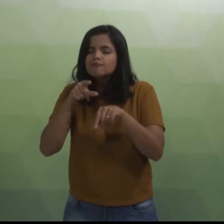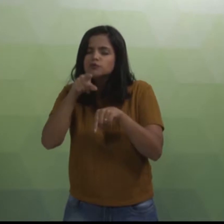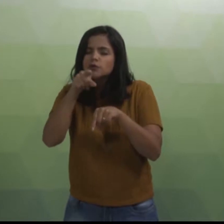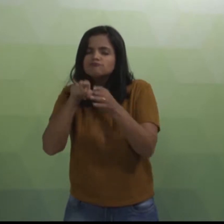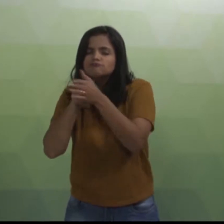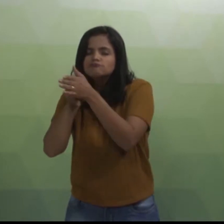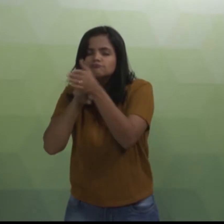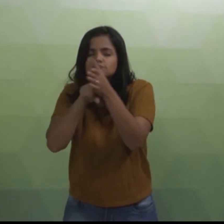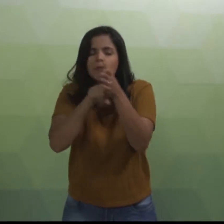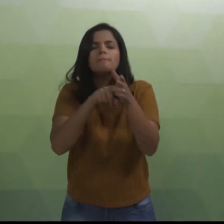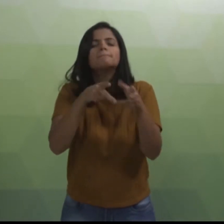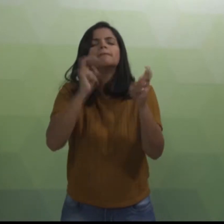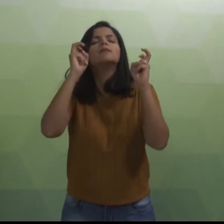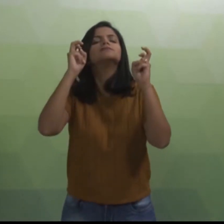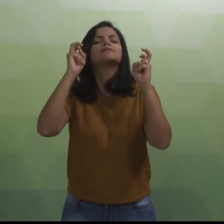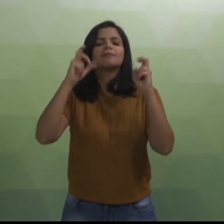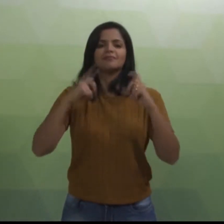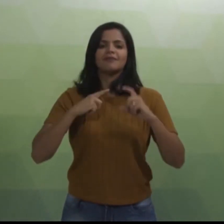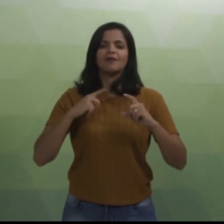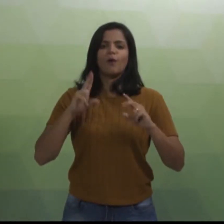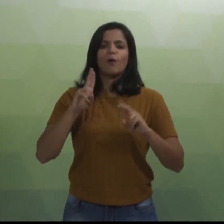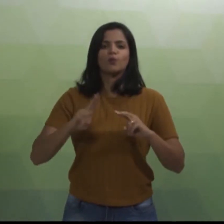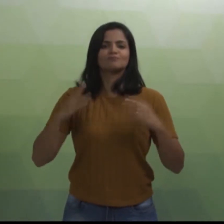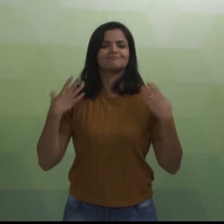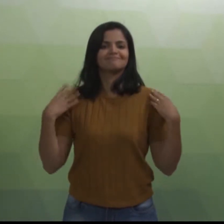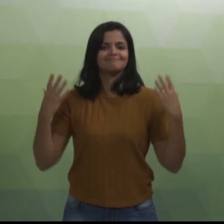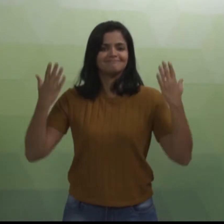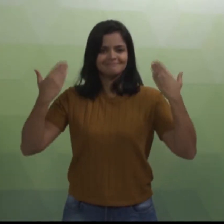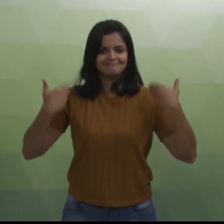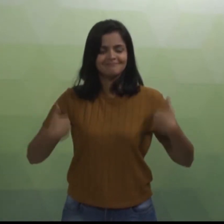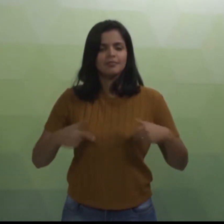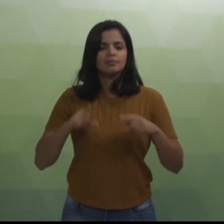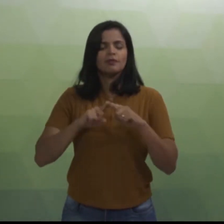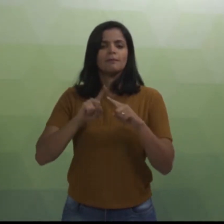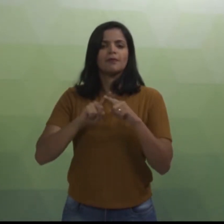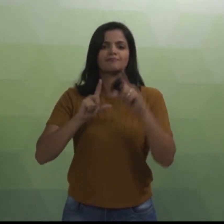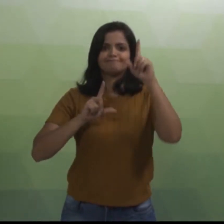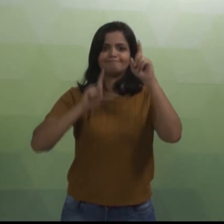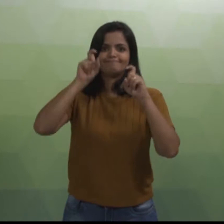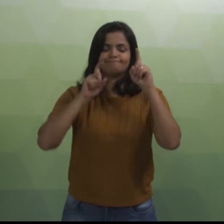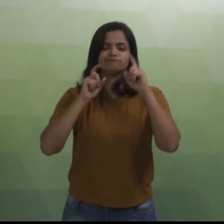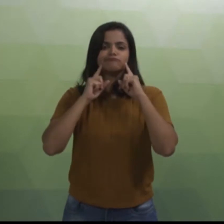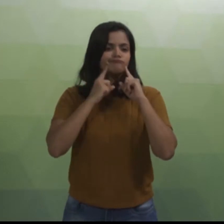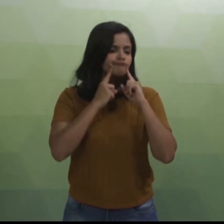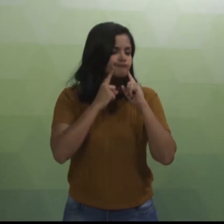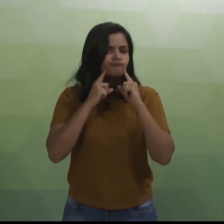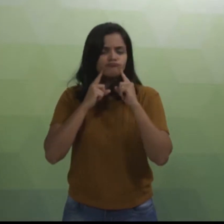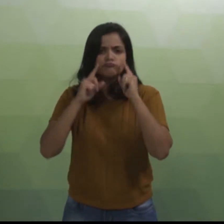expressão. Então, vocês vão pesquisar e vão descobrir a importância do uso do corpo, da expressão